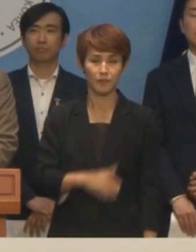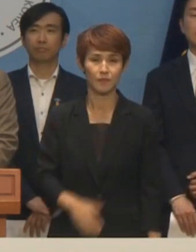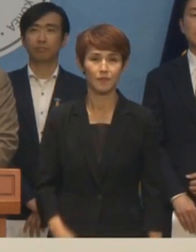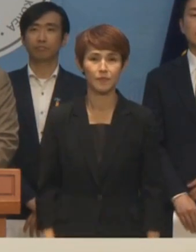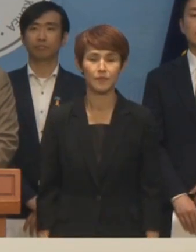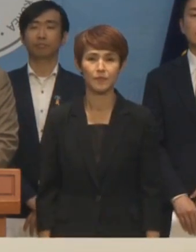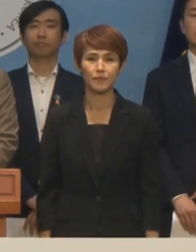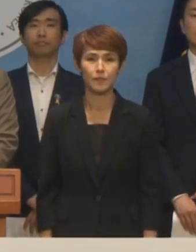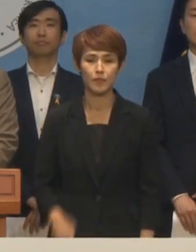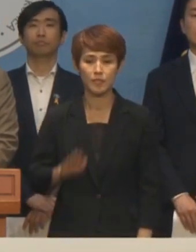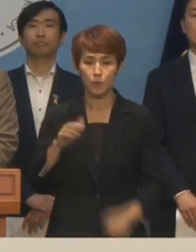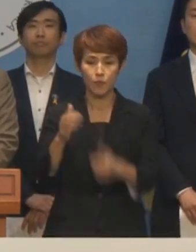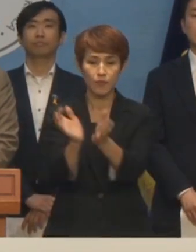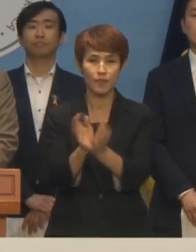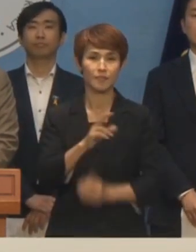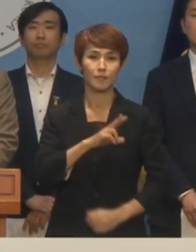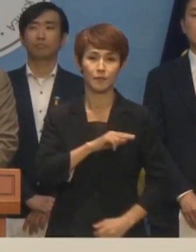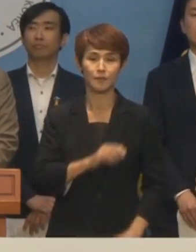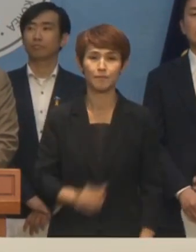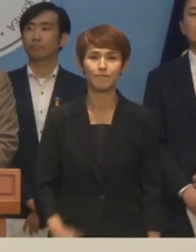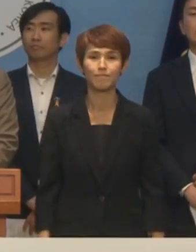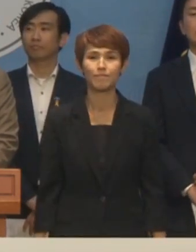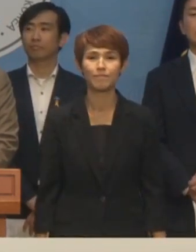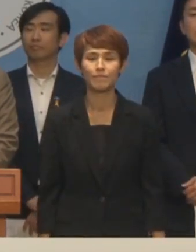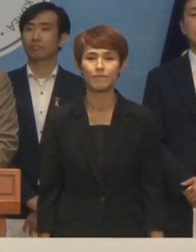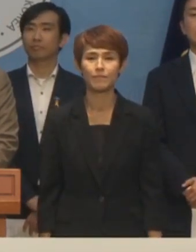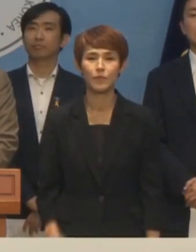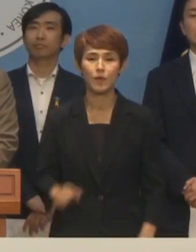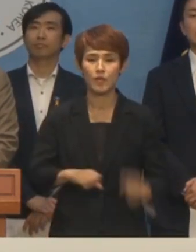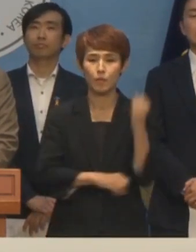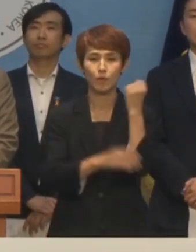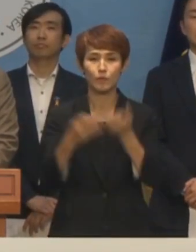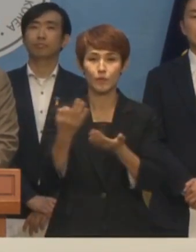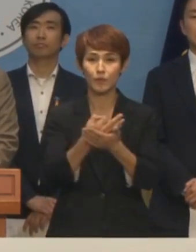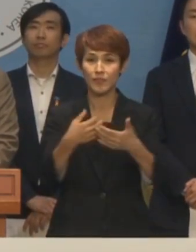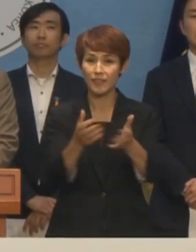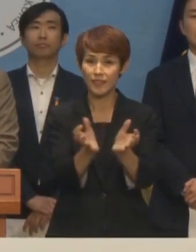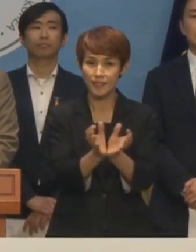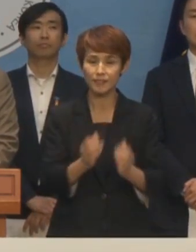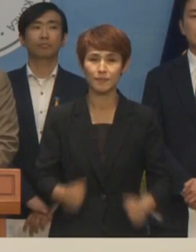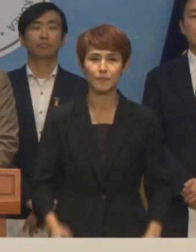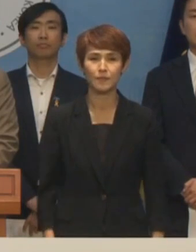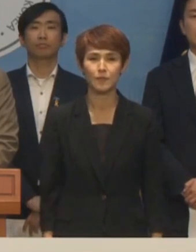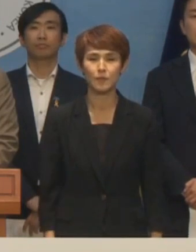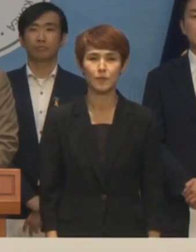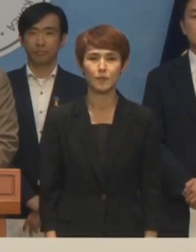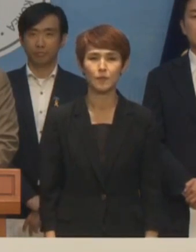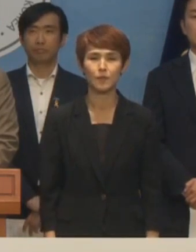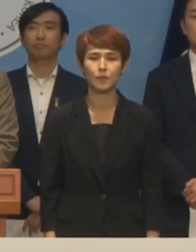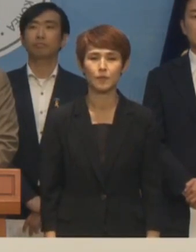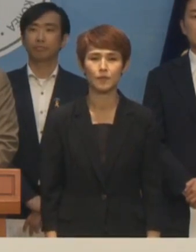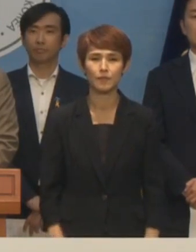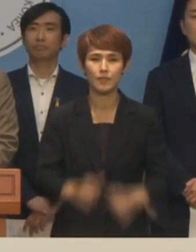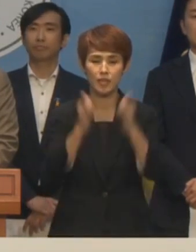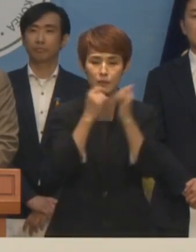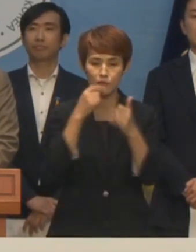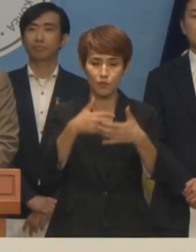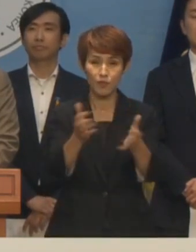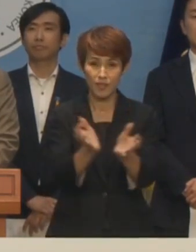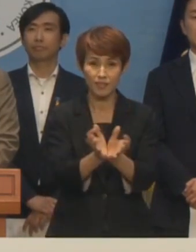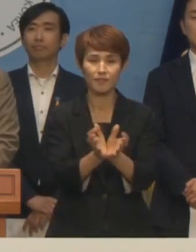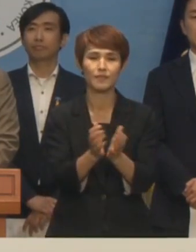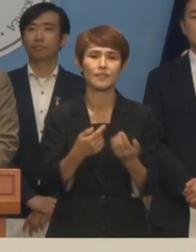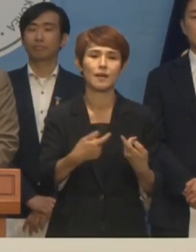차규근, 진보당 윤종호, 전종덕, 기본소득당 용혜인, 그리고 사회민주당 한창민 의원님 연대로 함께